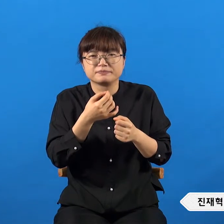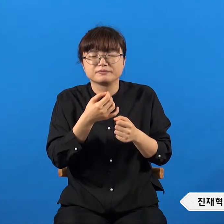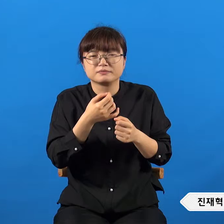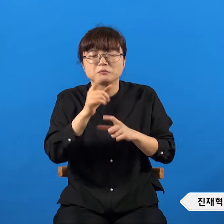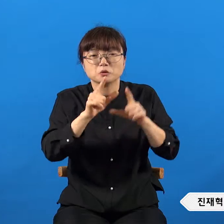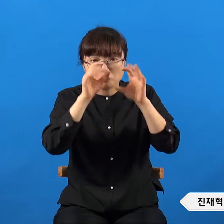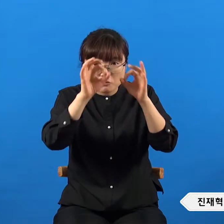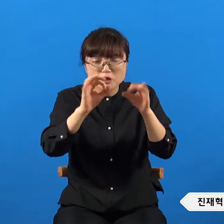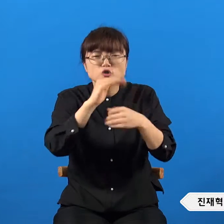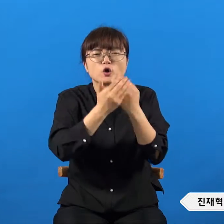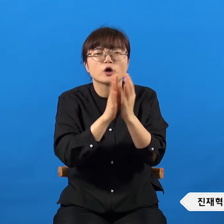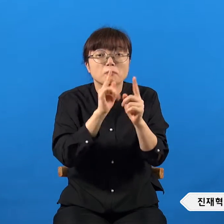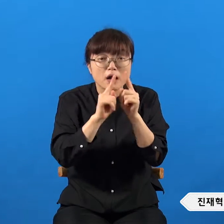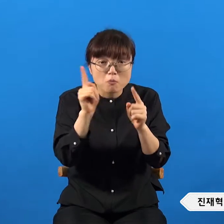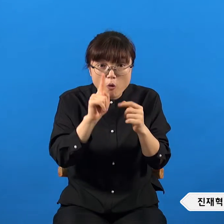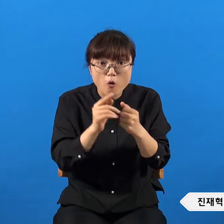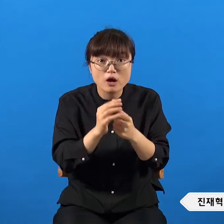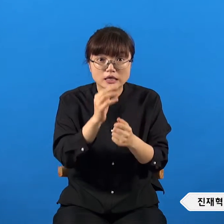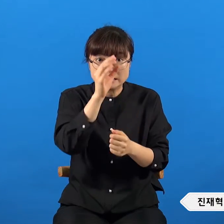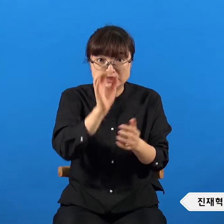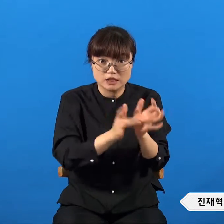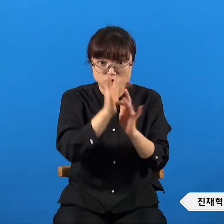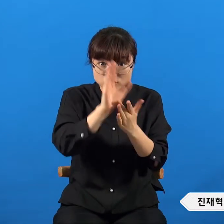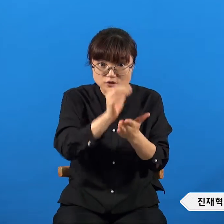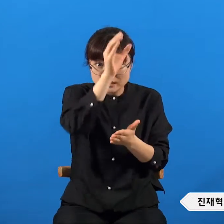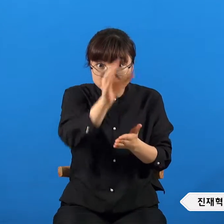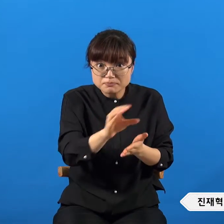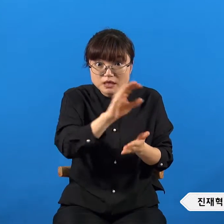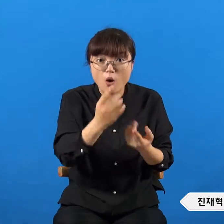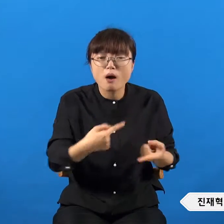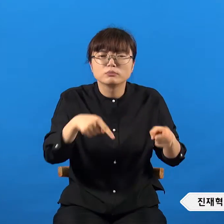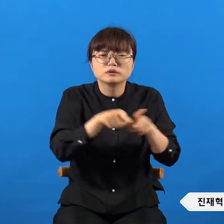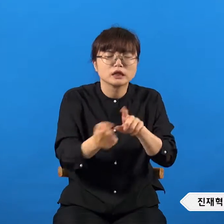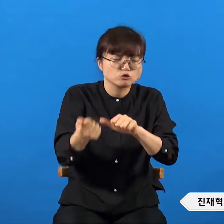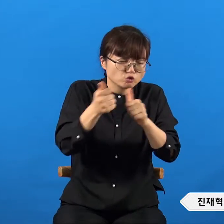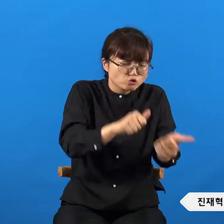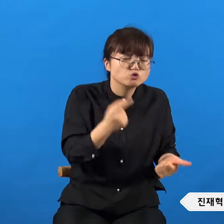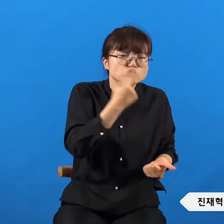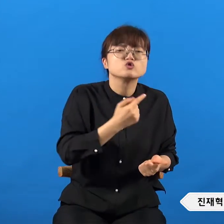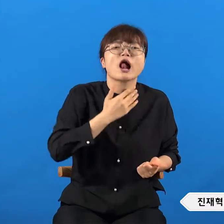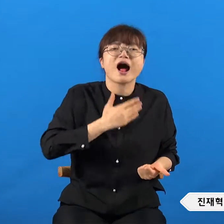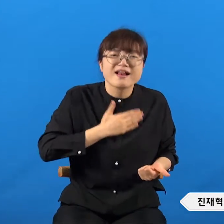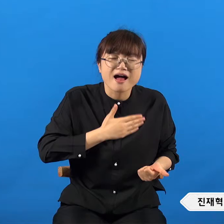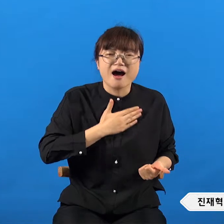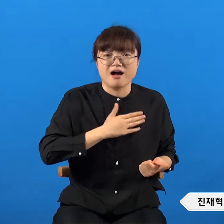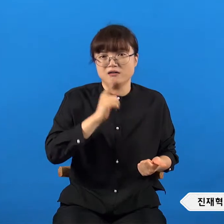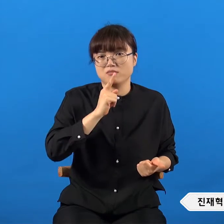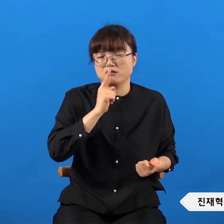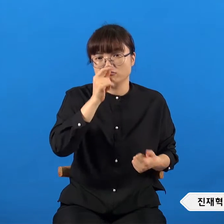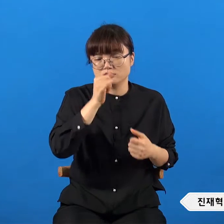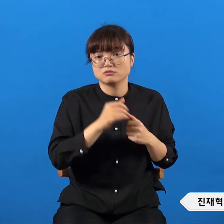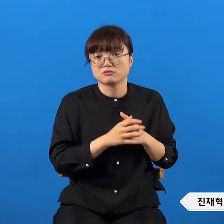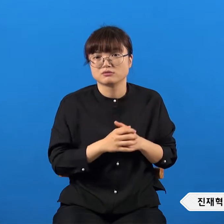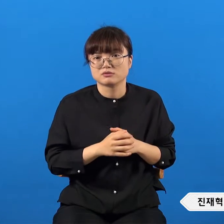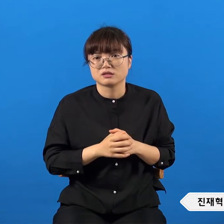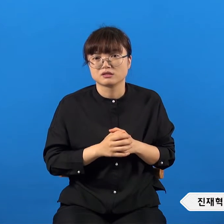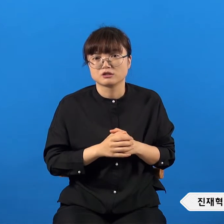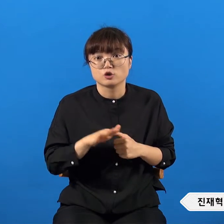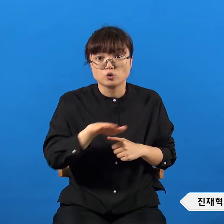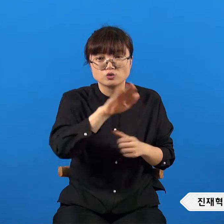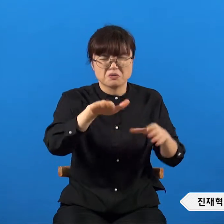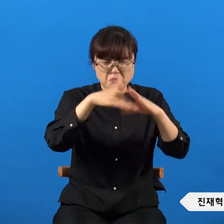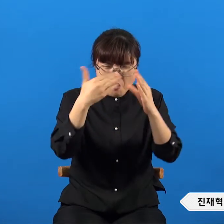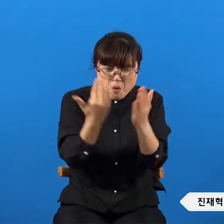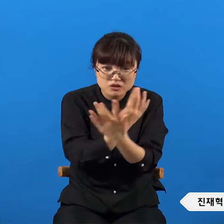성경은 말씀합니다. 예수 그리스도의 십자가와 함께 죽은 줄 알라라고 말씀하시고